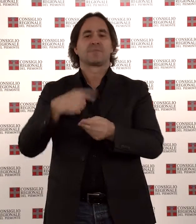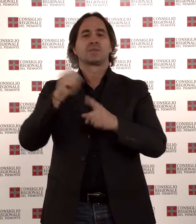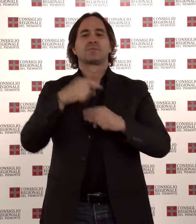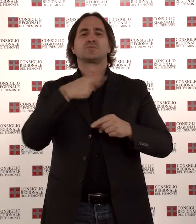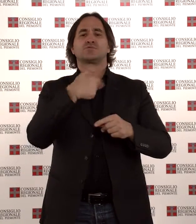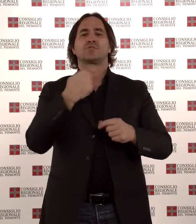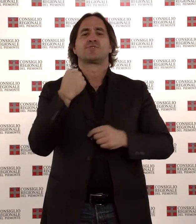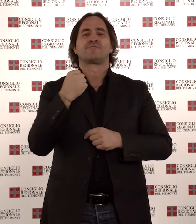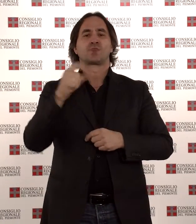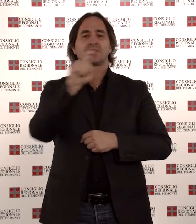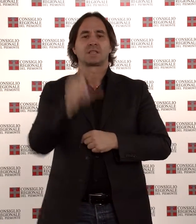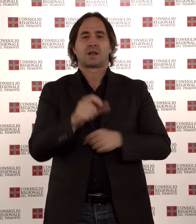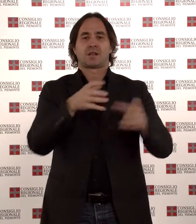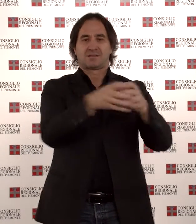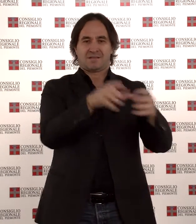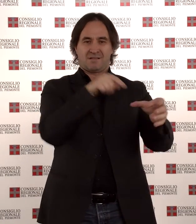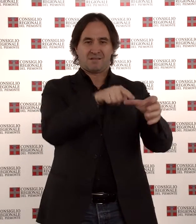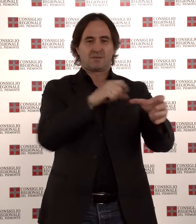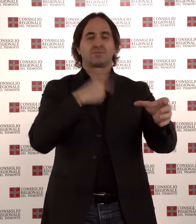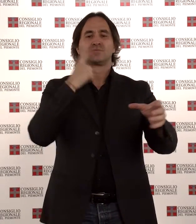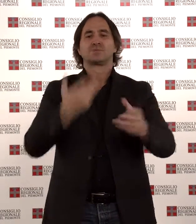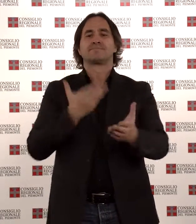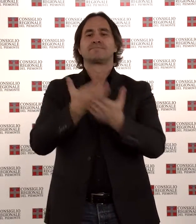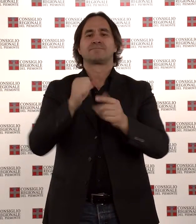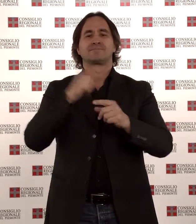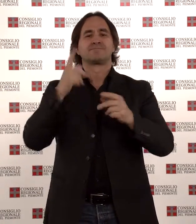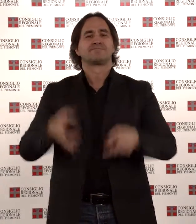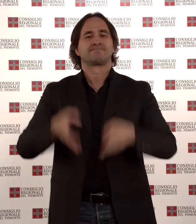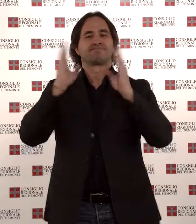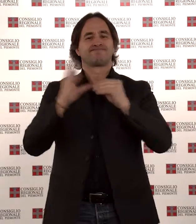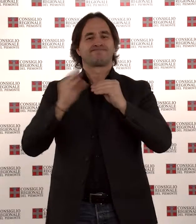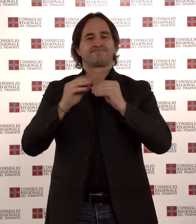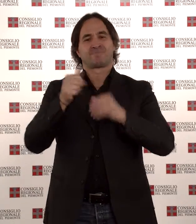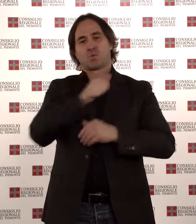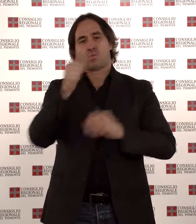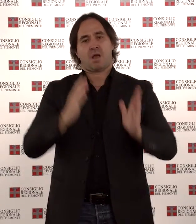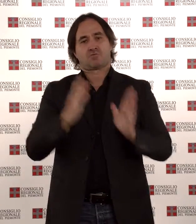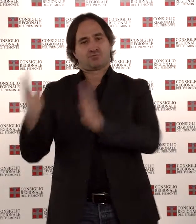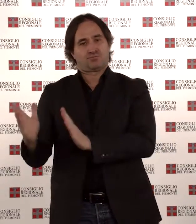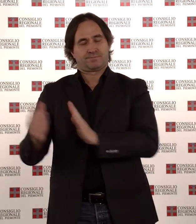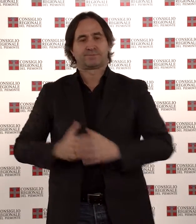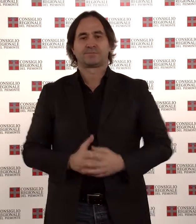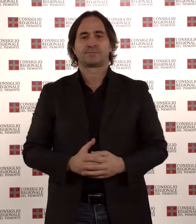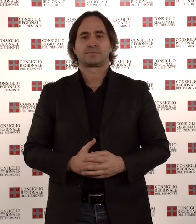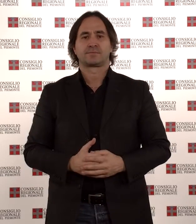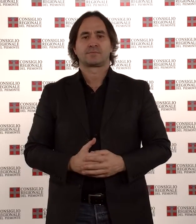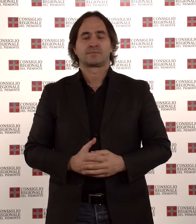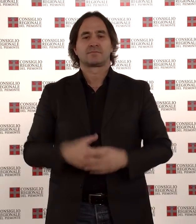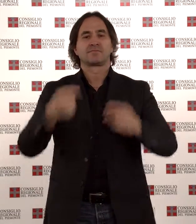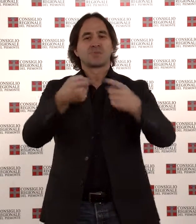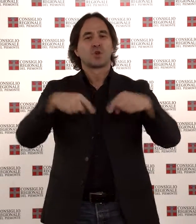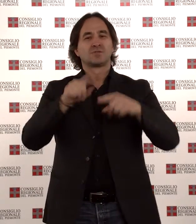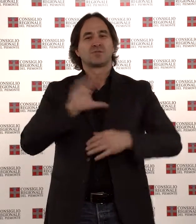per far slittare di un anno i termini delle nuove procedure in materia urbanistica ed edilizia. Il Consiglio